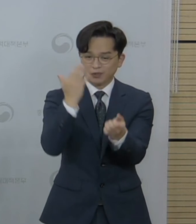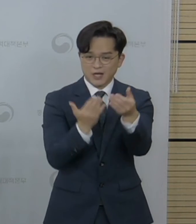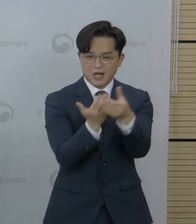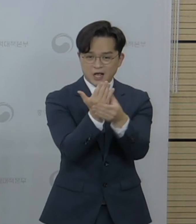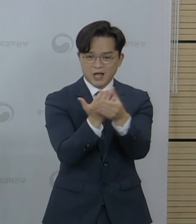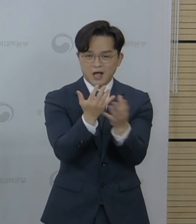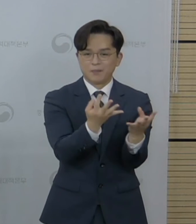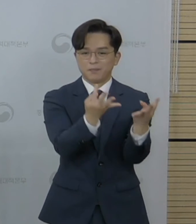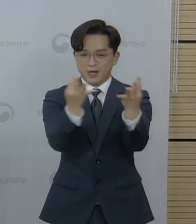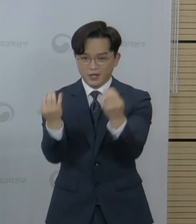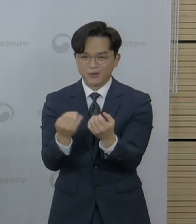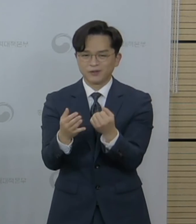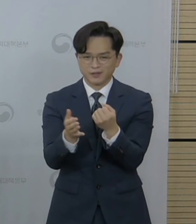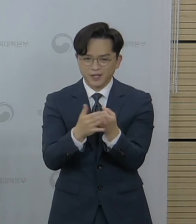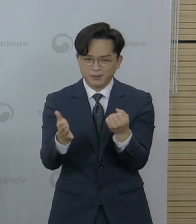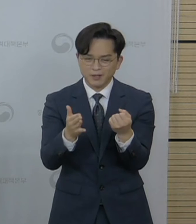있습니다.